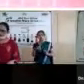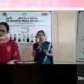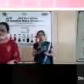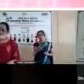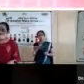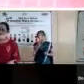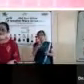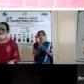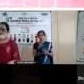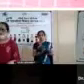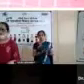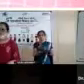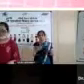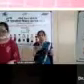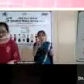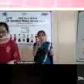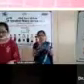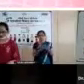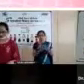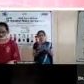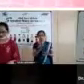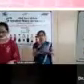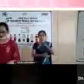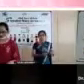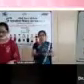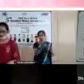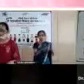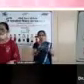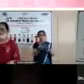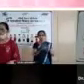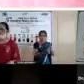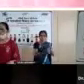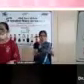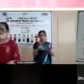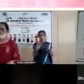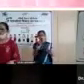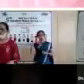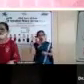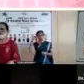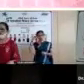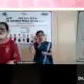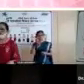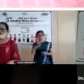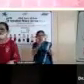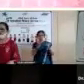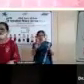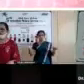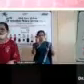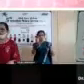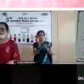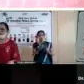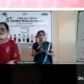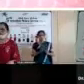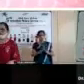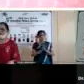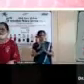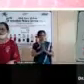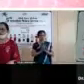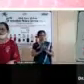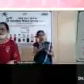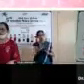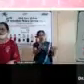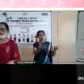के निदेशक, दिव्यांगजन भाइयों बहनों, मीडिया के सहयोगी, आप सभी को नमस्कार करते हुए मैं आपका हार्दिक